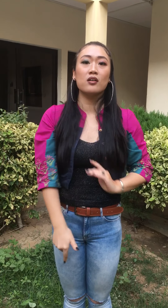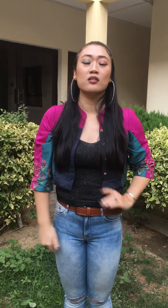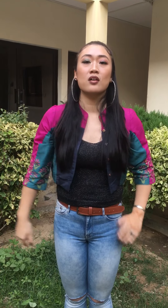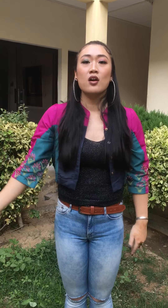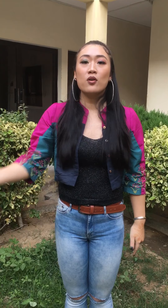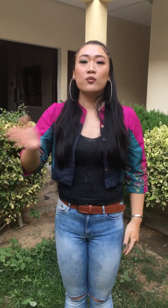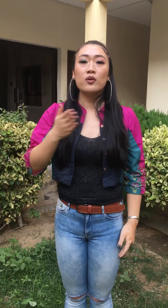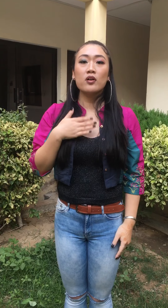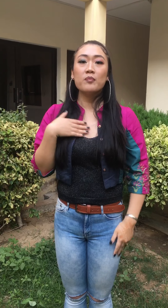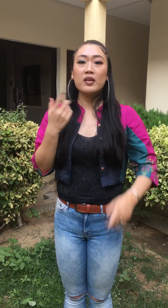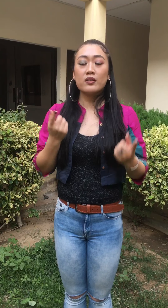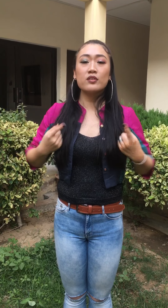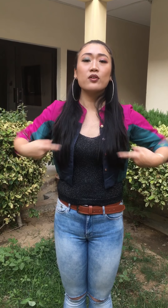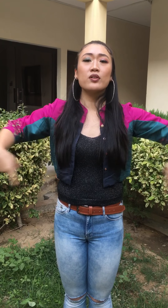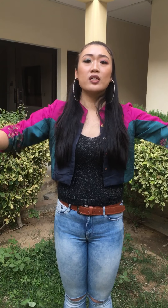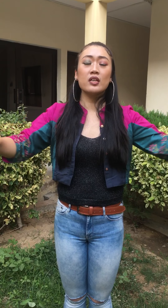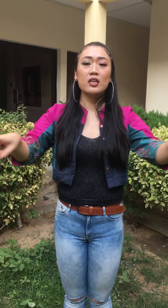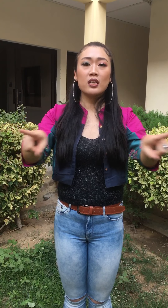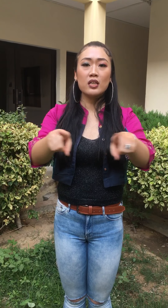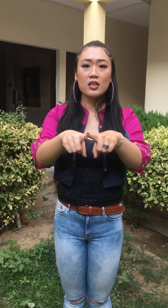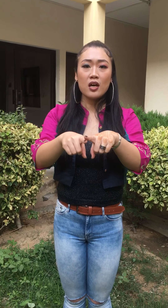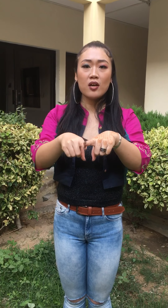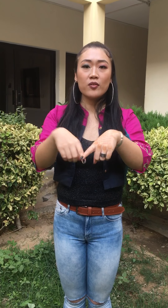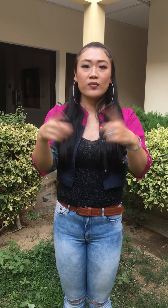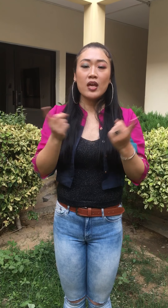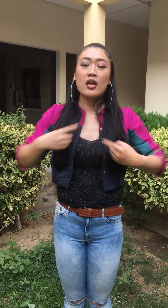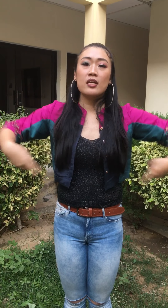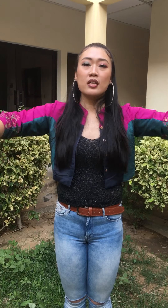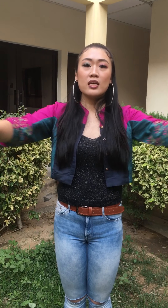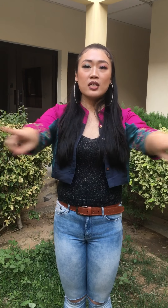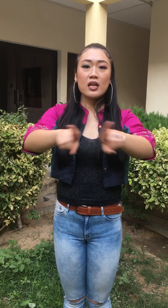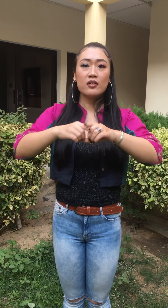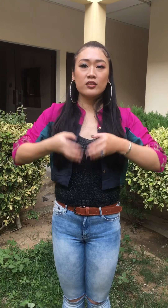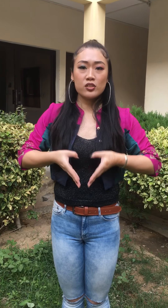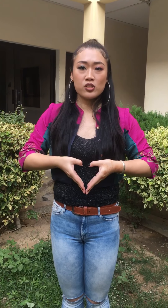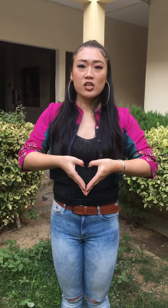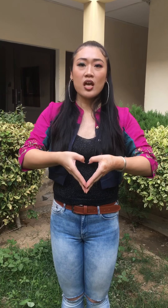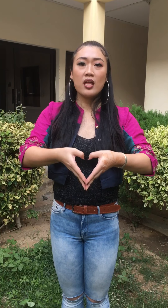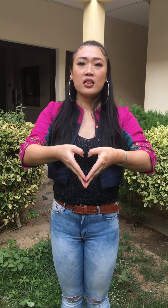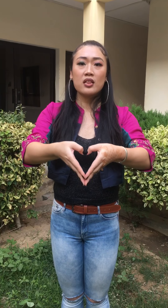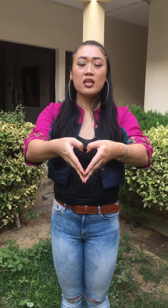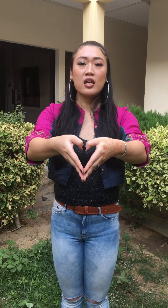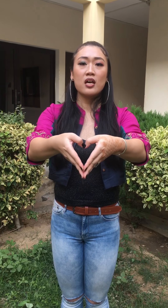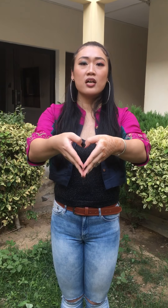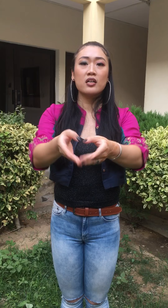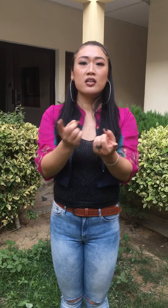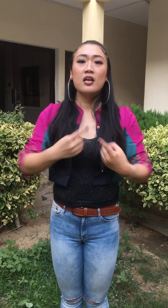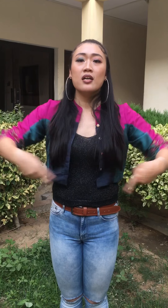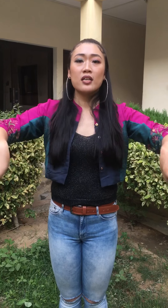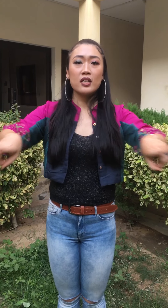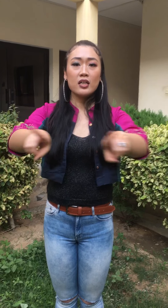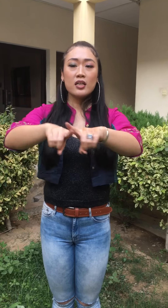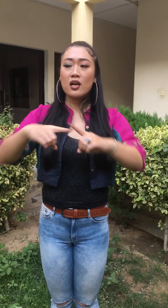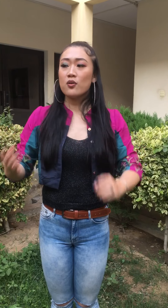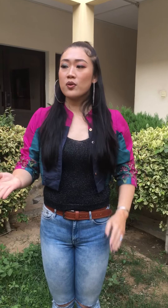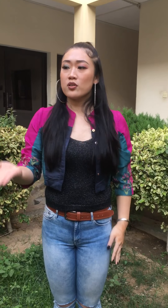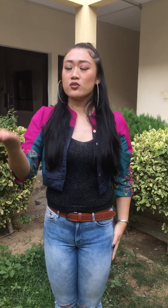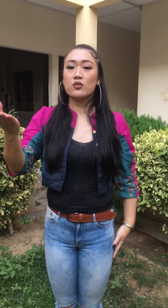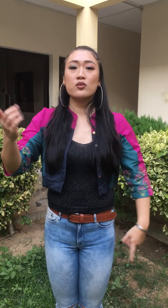光。我们都一样，一样的善良，一样为需